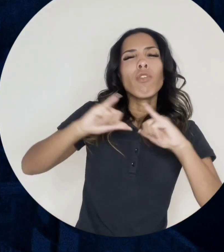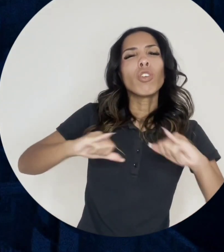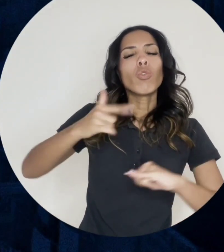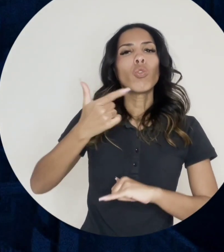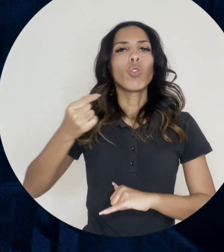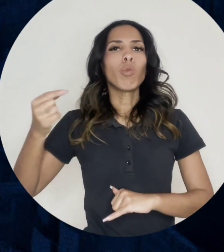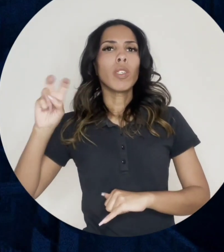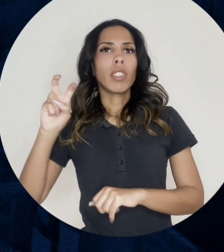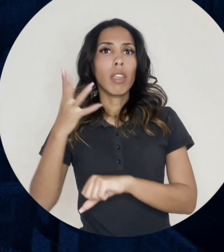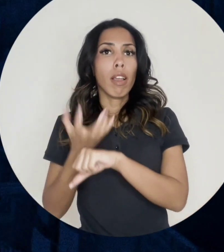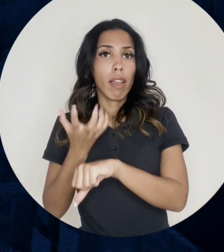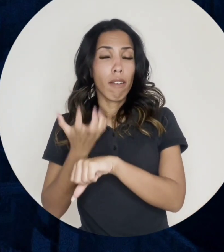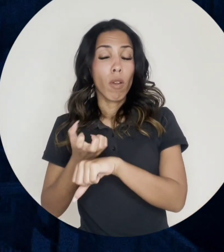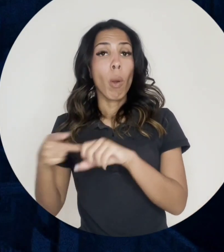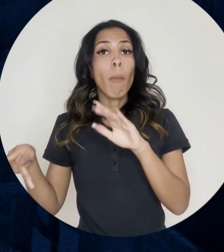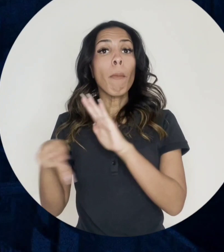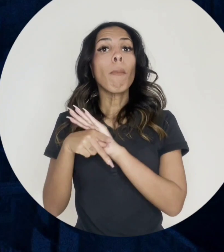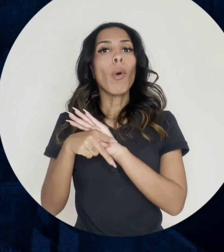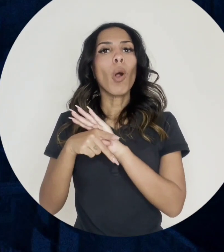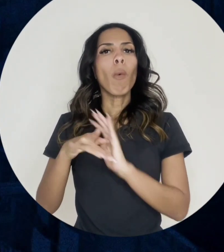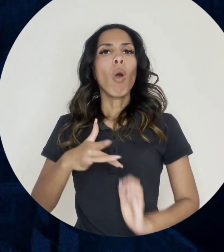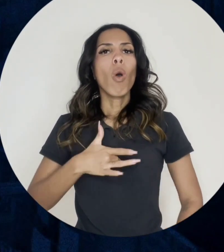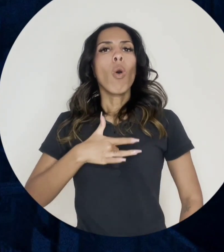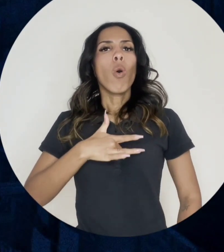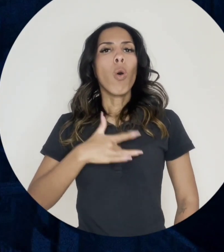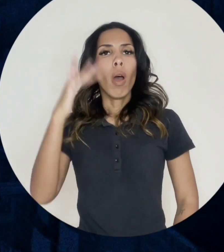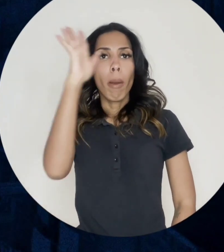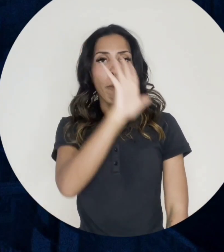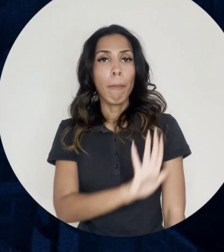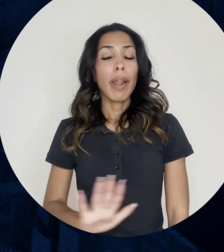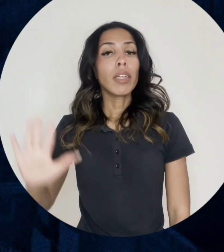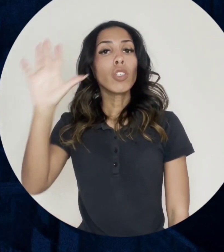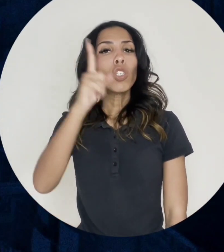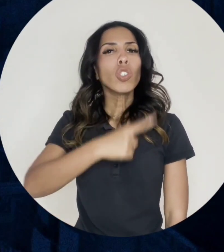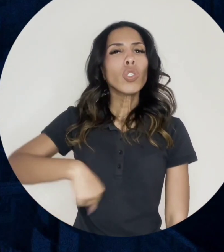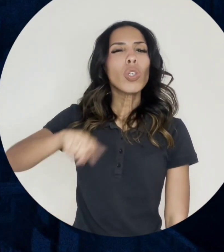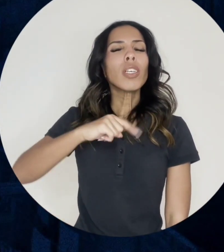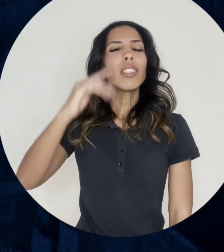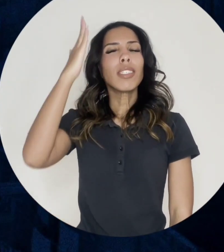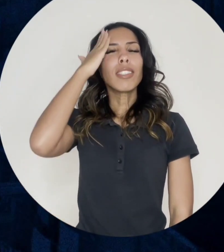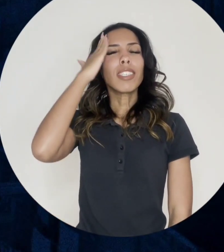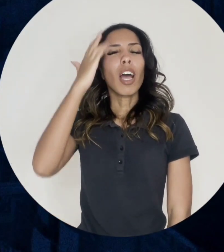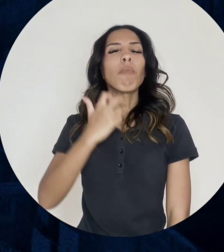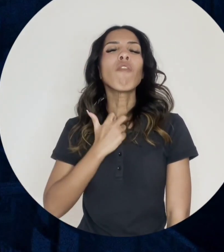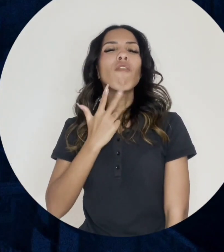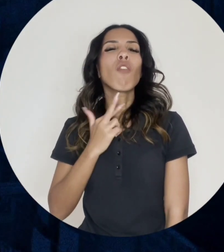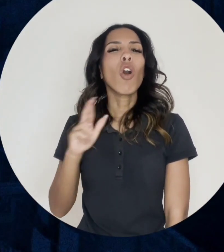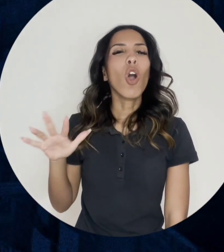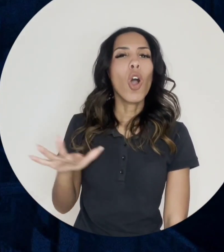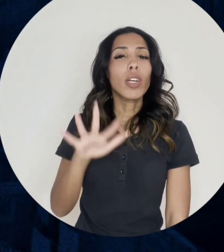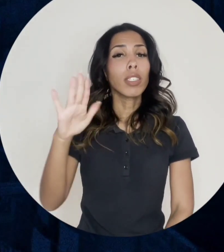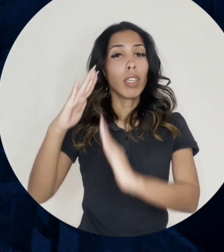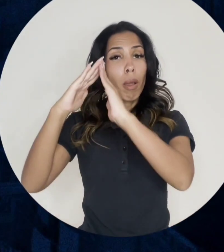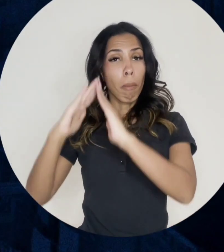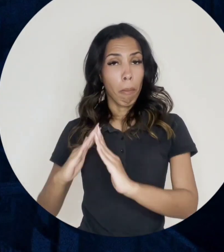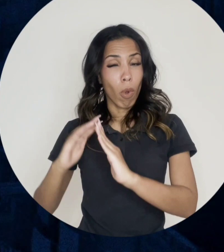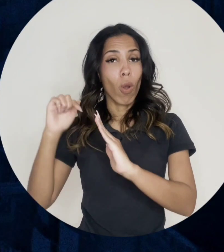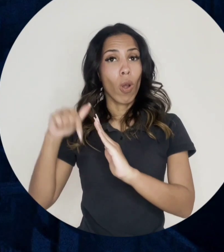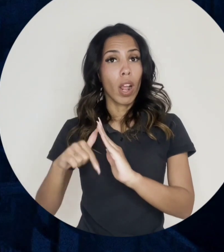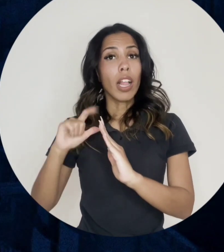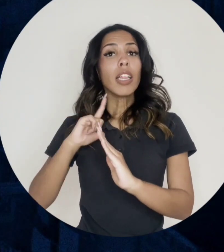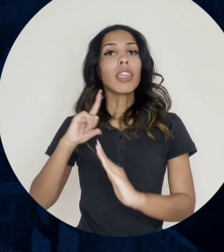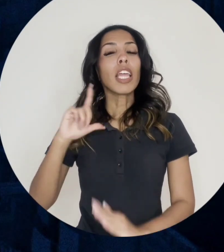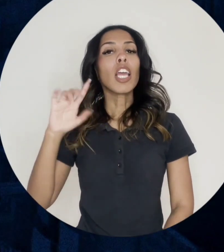Fundo Global Tuberculose Brasil. Nele podemos ouvir a voz da moradora da Rocinha, Rita Smith, ao lado dos atores